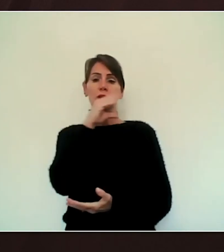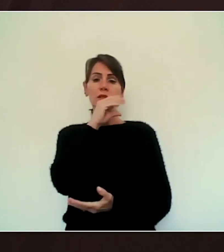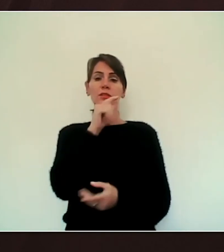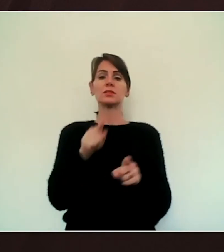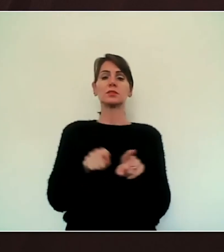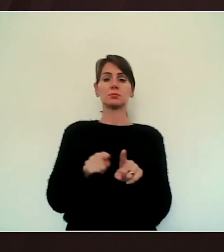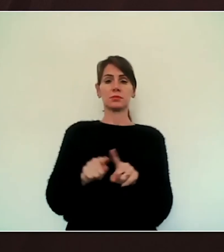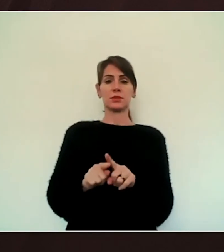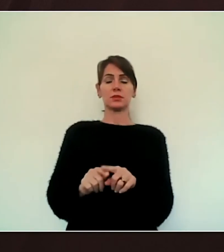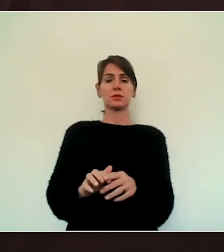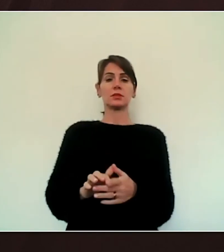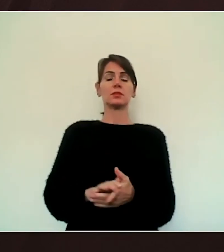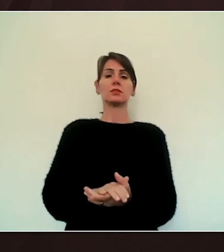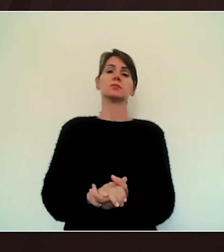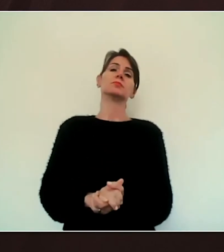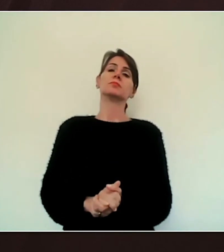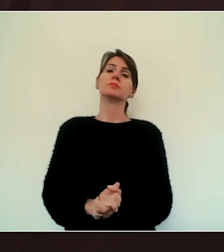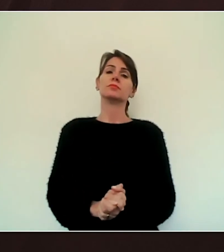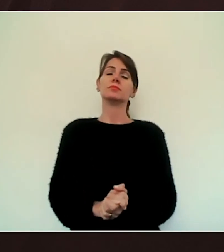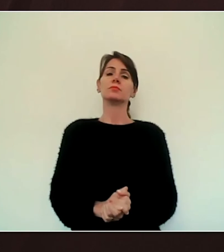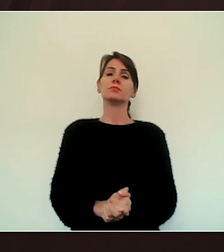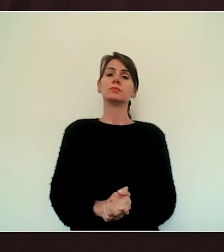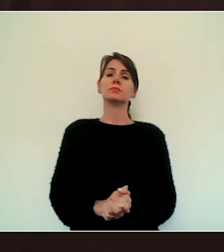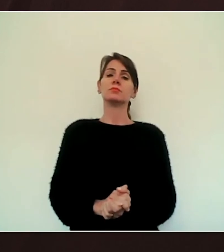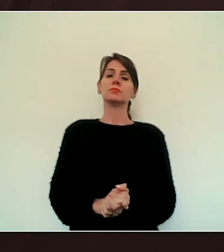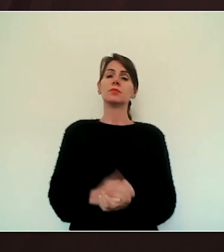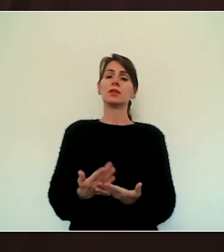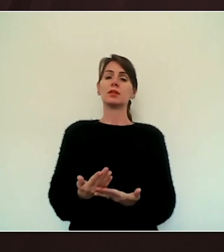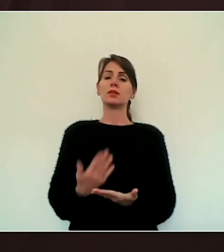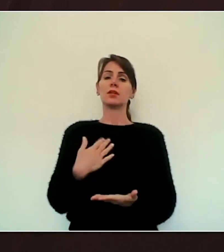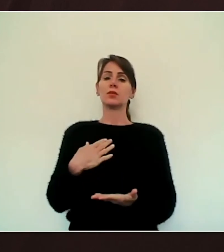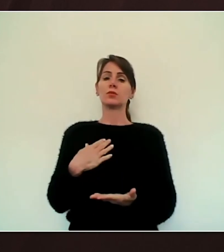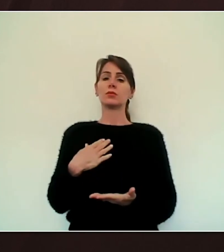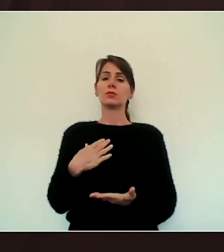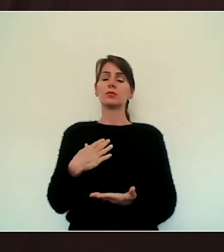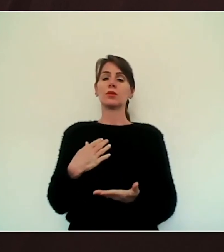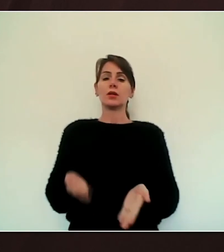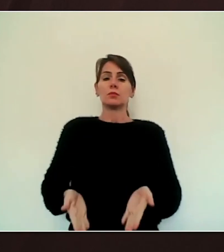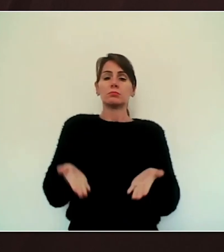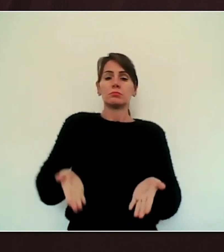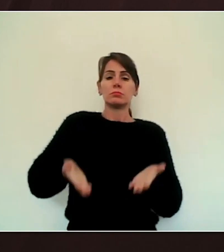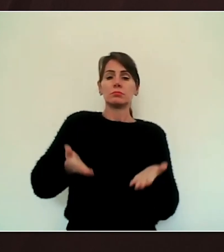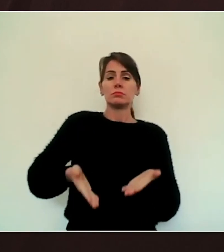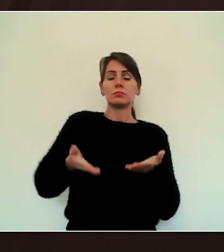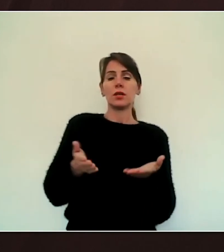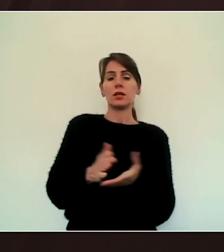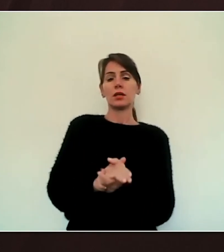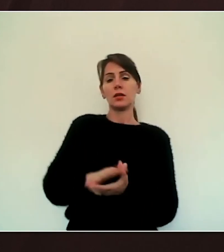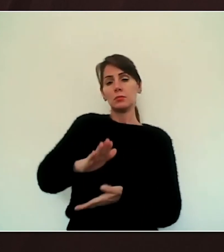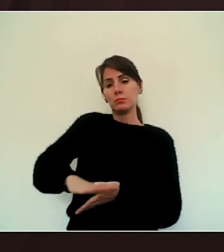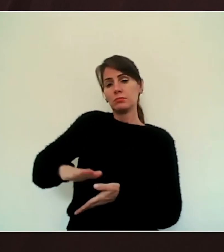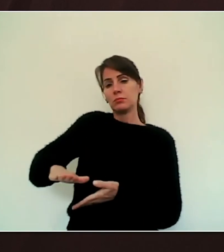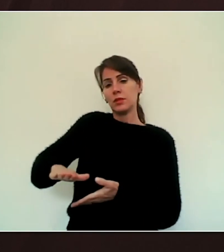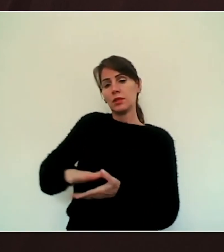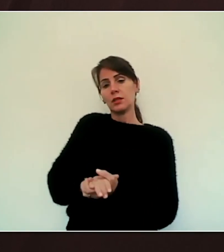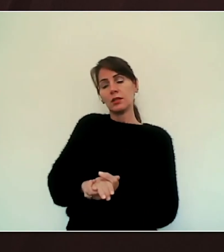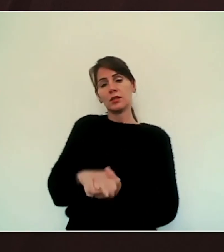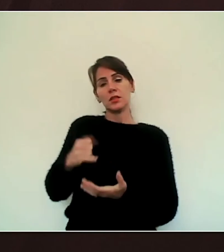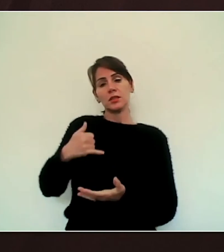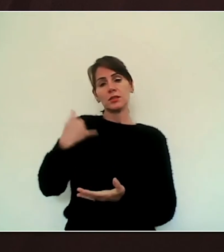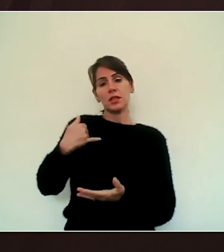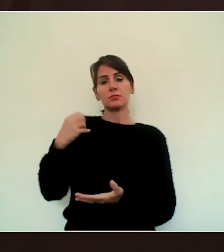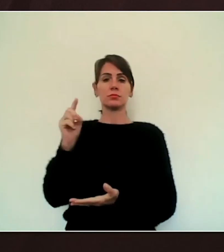eu não incentivo os menores de idade fazerem comportagem, mas só por encargo